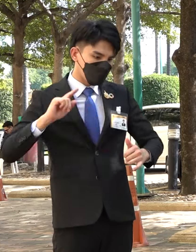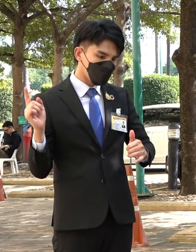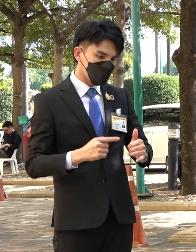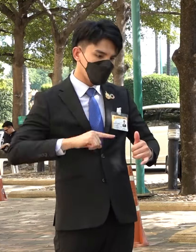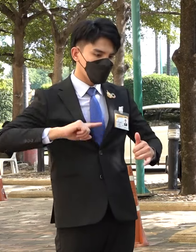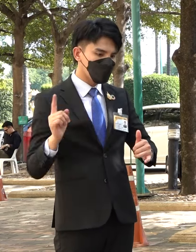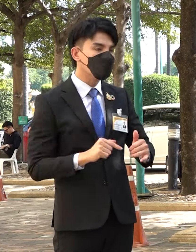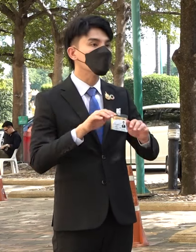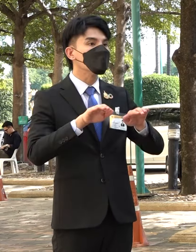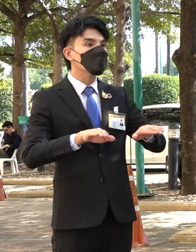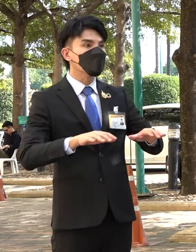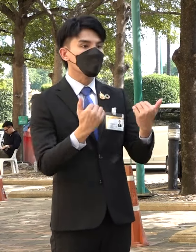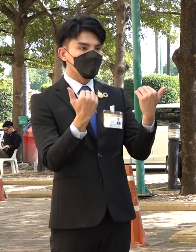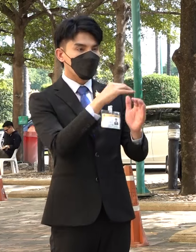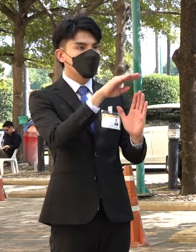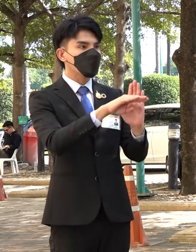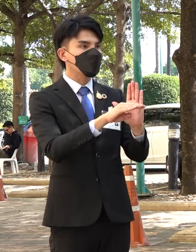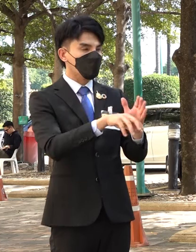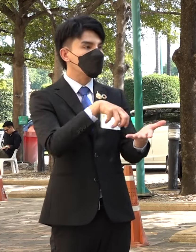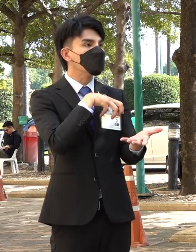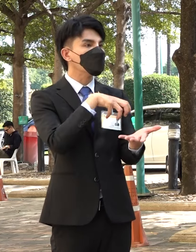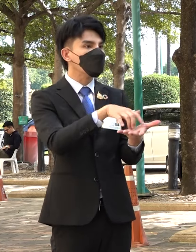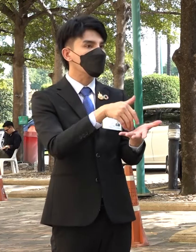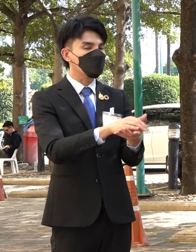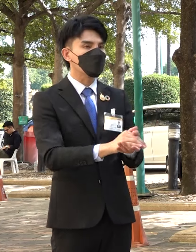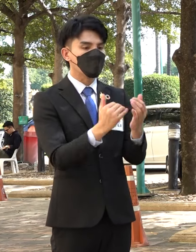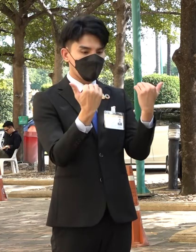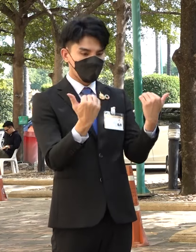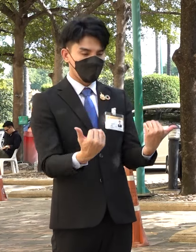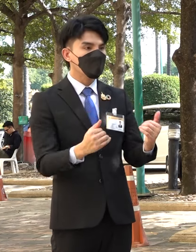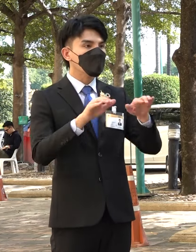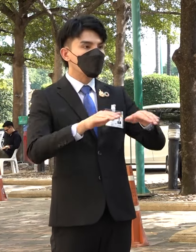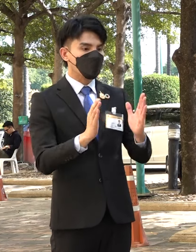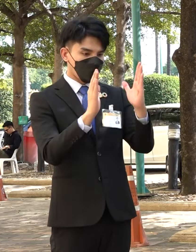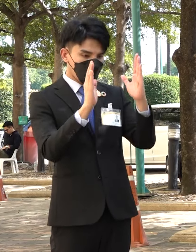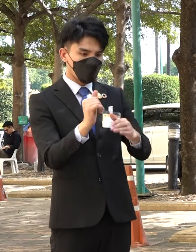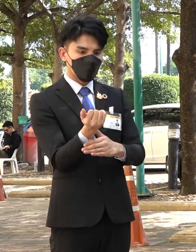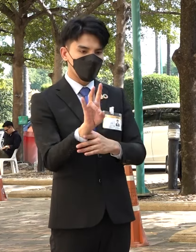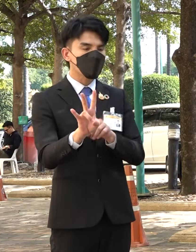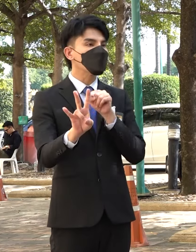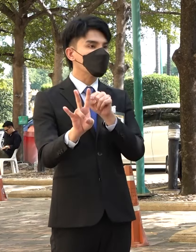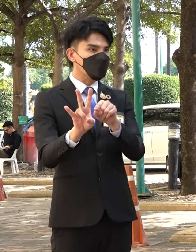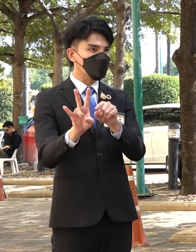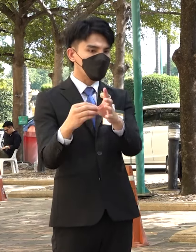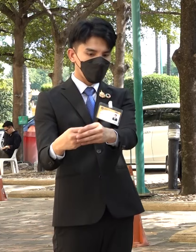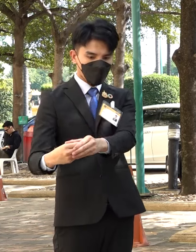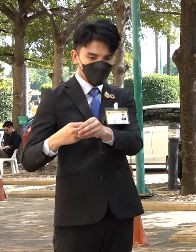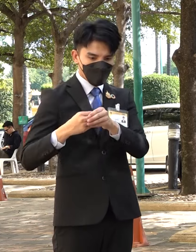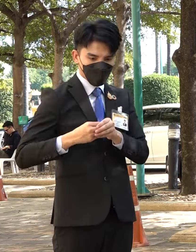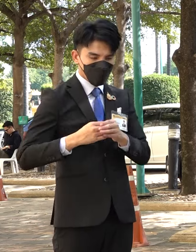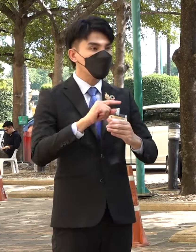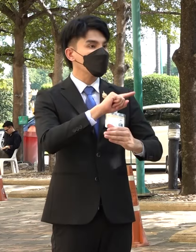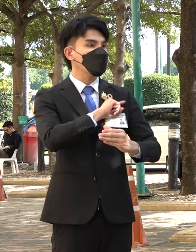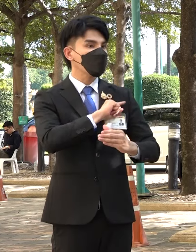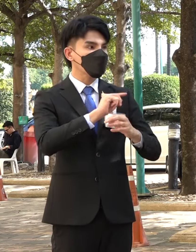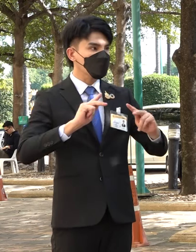ะครับขอแจ้งความคืบหน้านะครับว่าในขณะนี้เด็กทั้ง17รายนะครับได้ถูกนำมาอยู่ในความดูแล